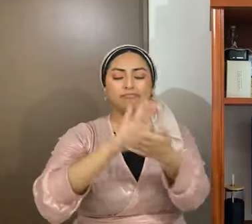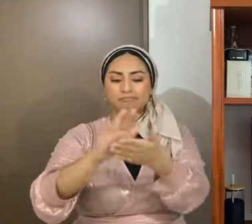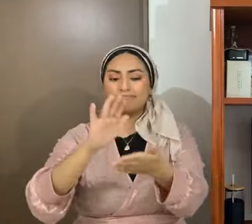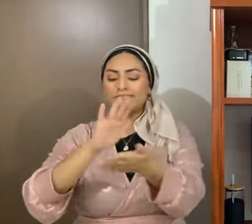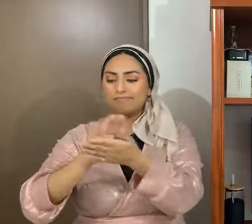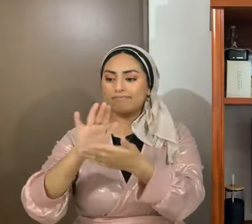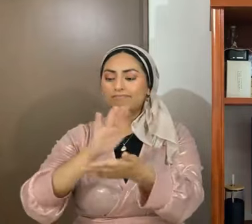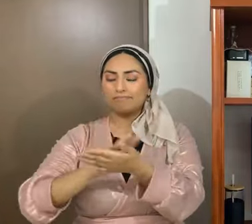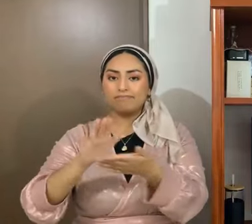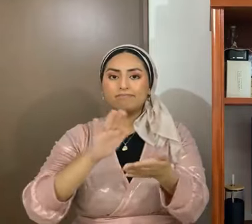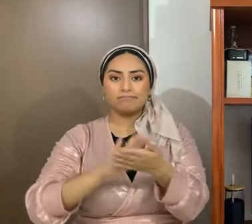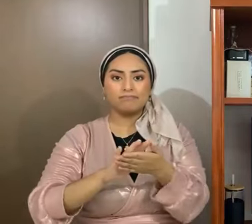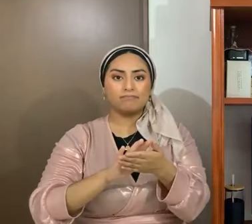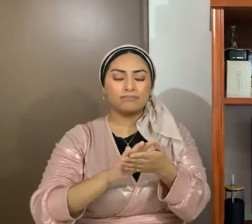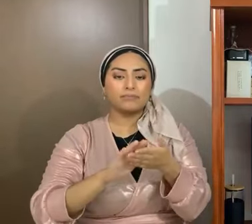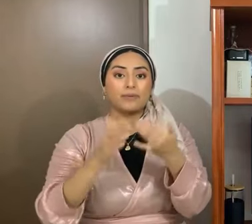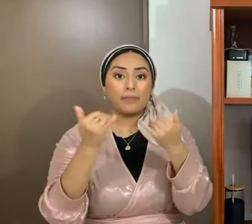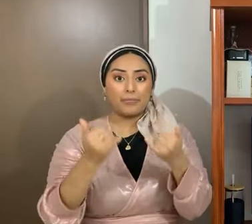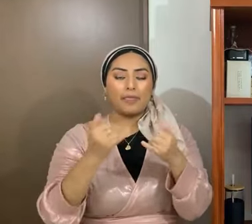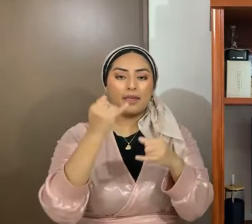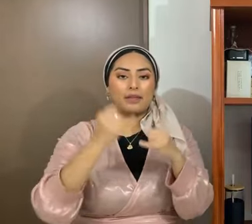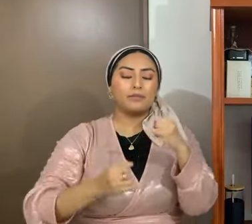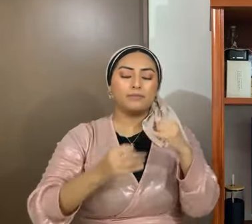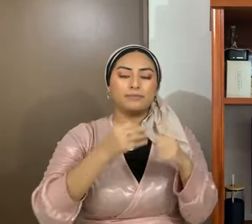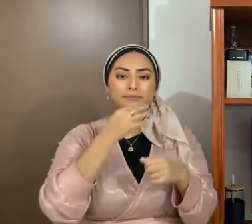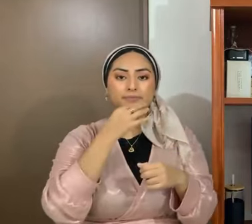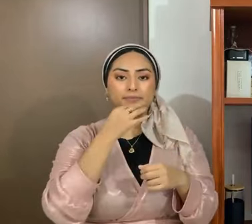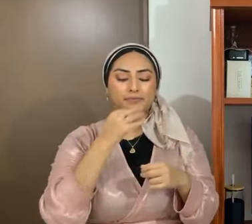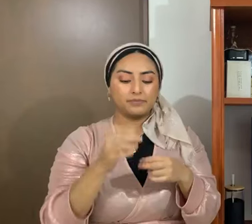tenía que ser purificado. Ahora, vamos a terminar.